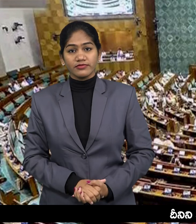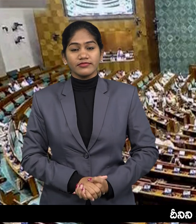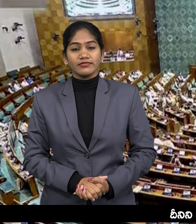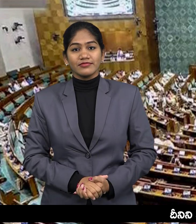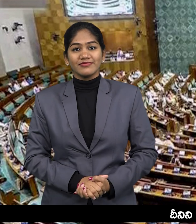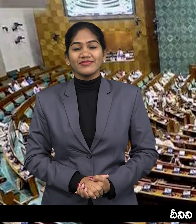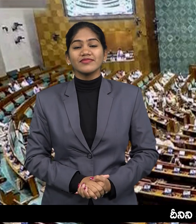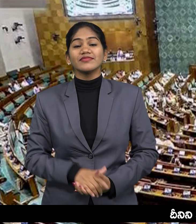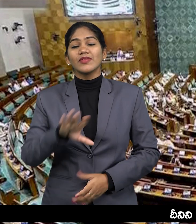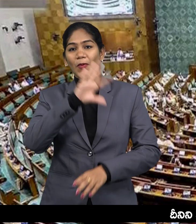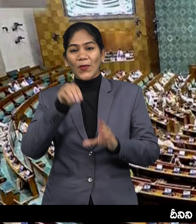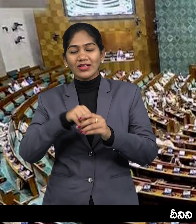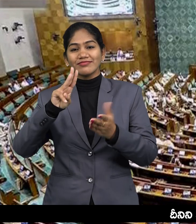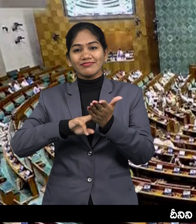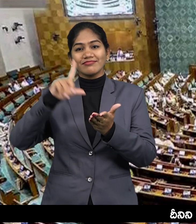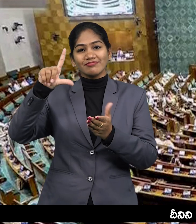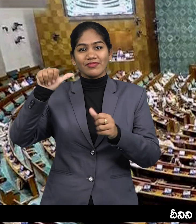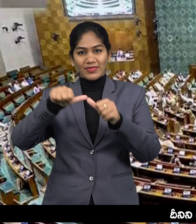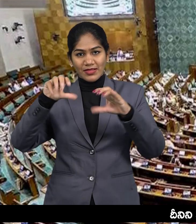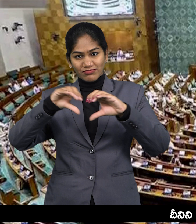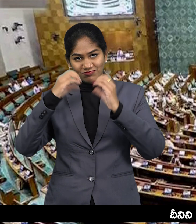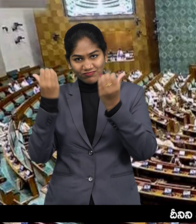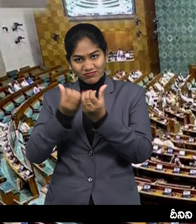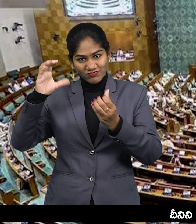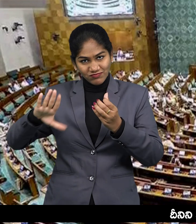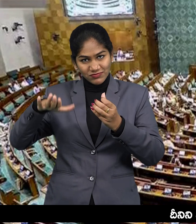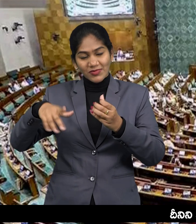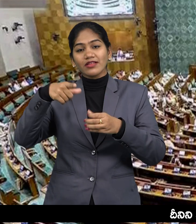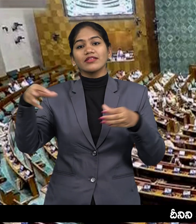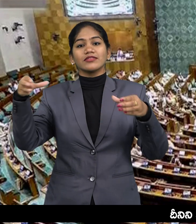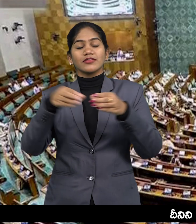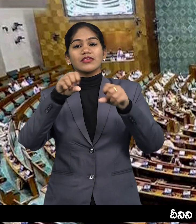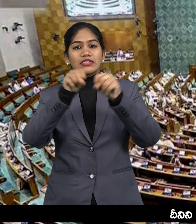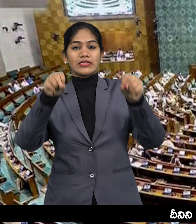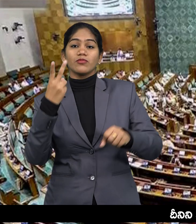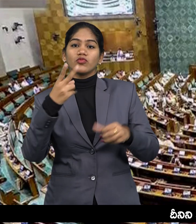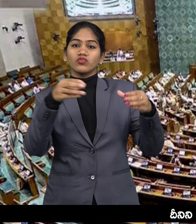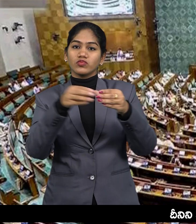చేస్తుంది.